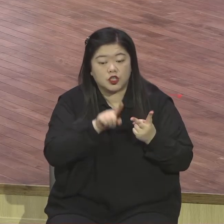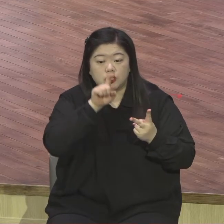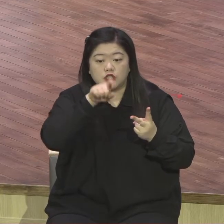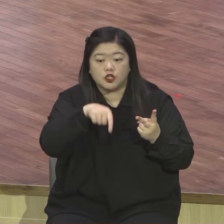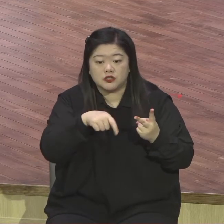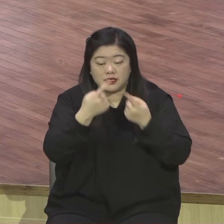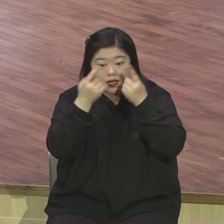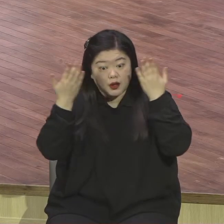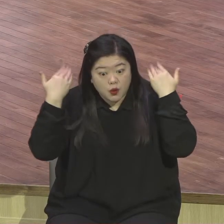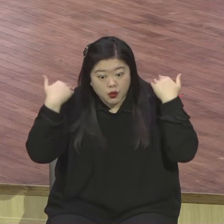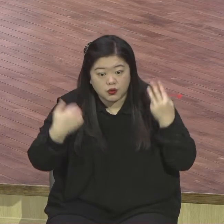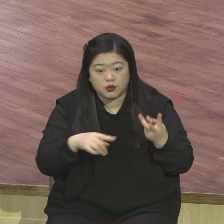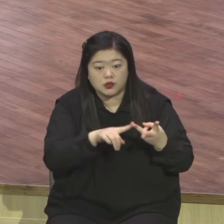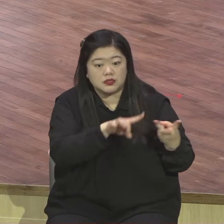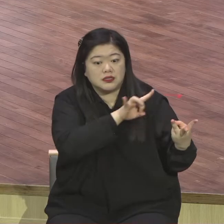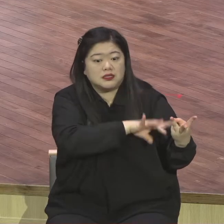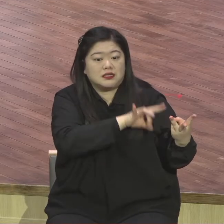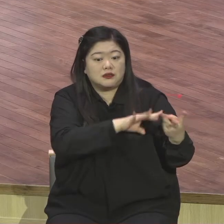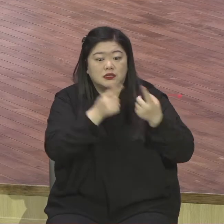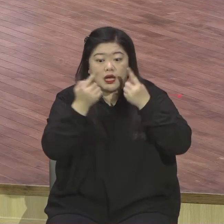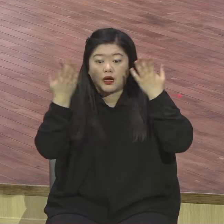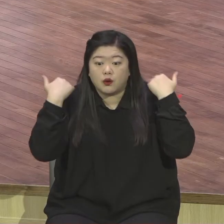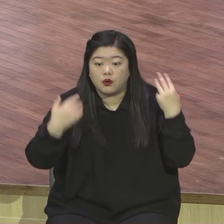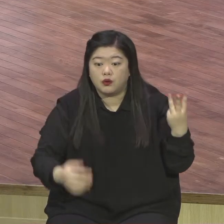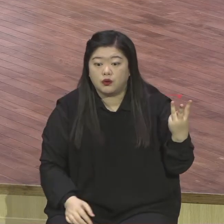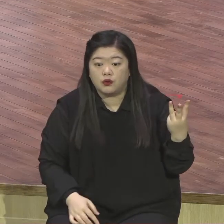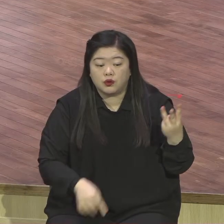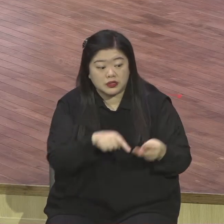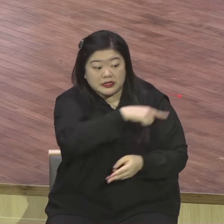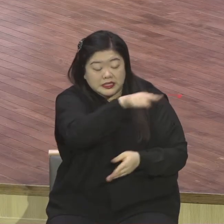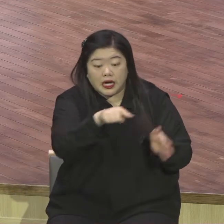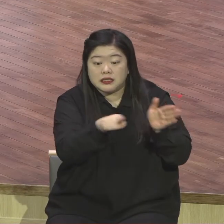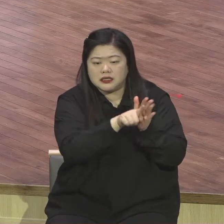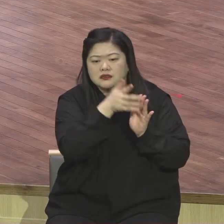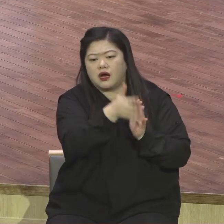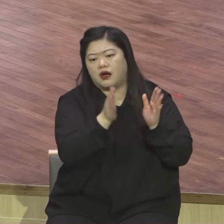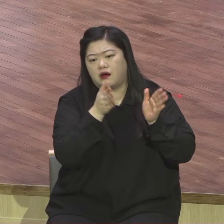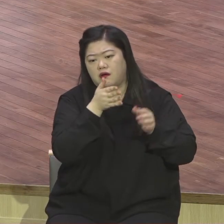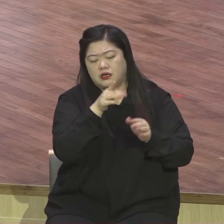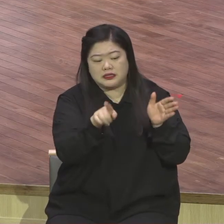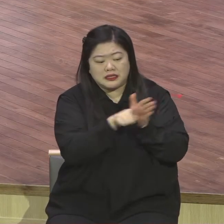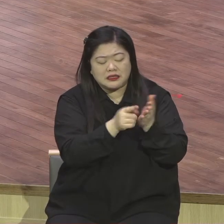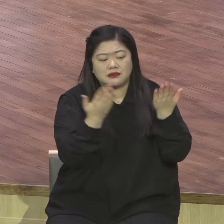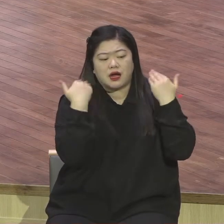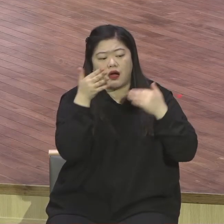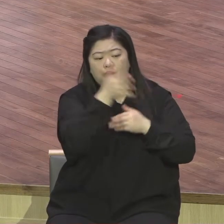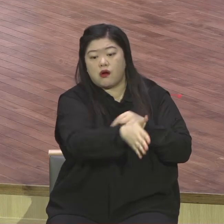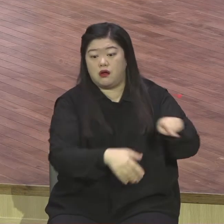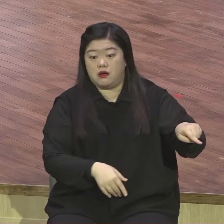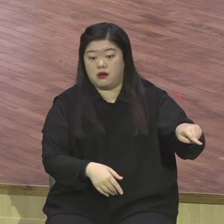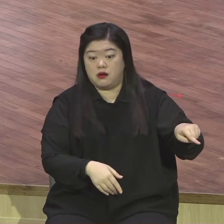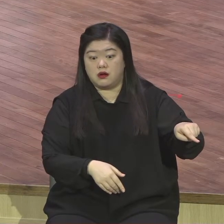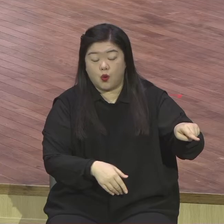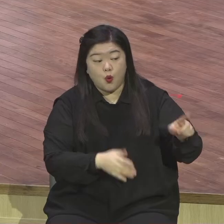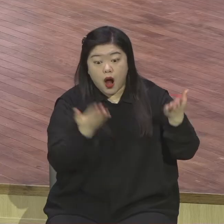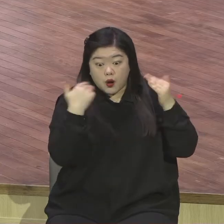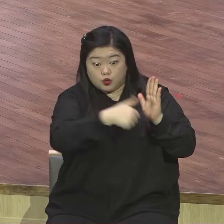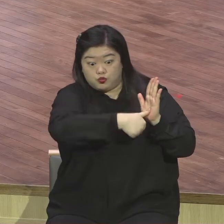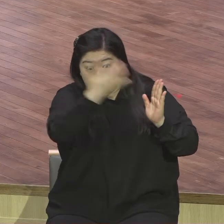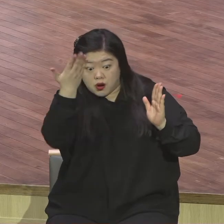전국과 세계의 신학과라고 있습니다. 싹 다 이런 식으로 해석을 합니다. 우리